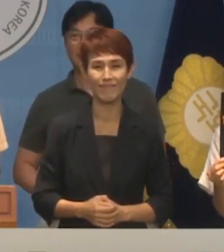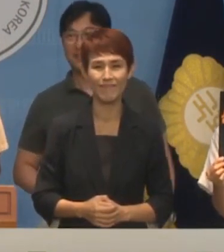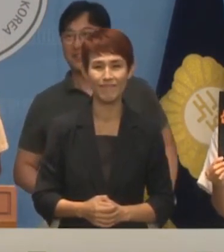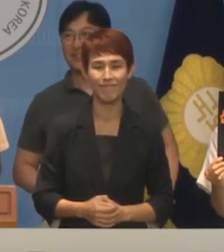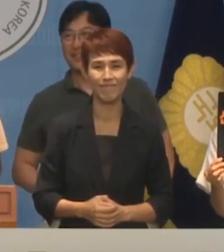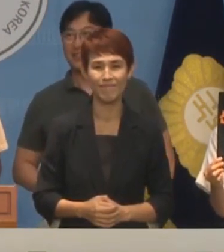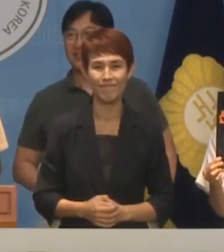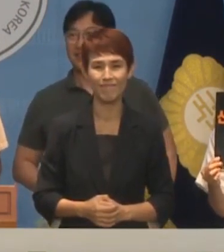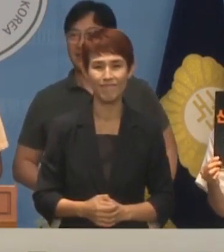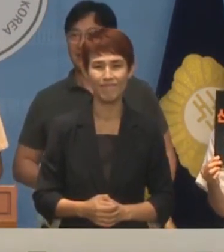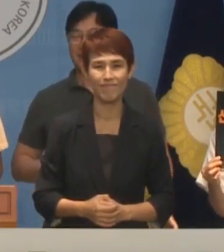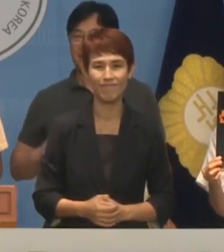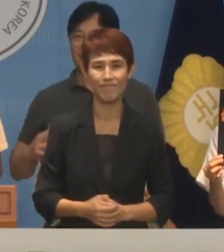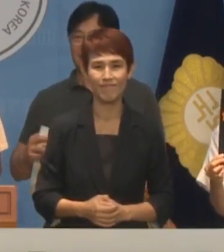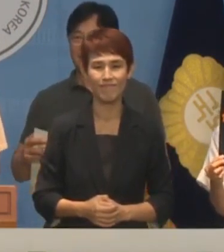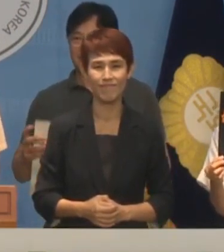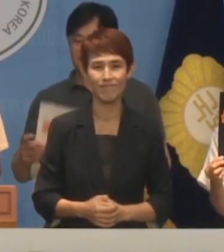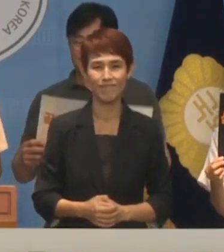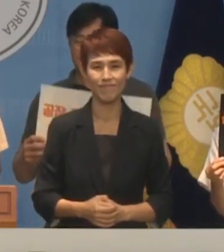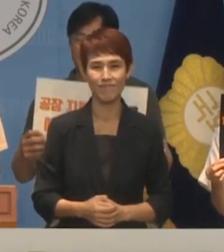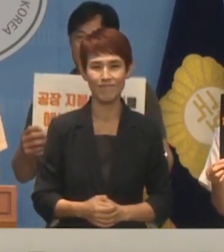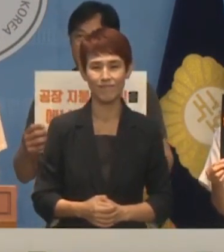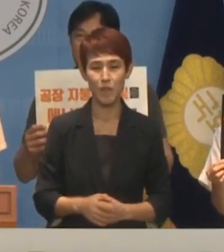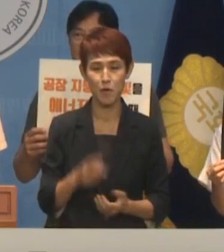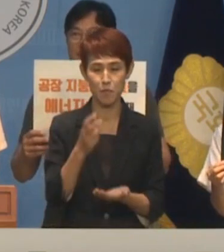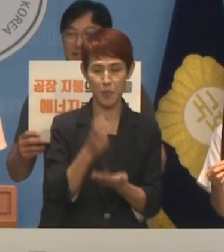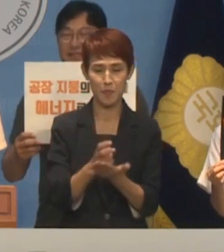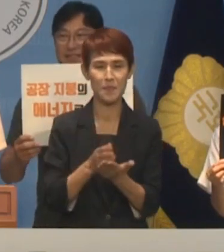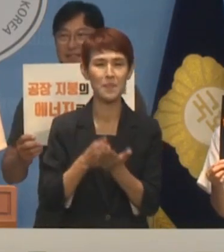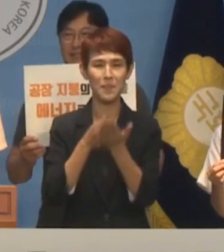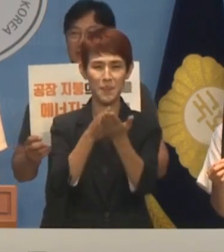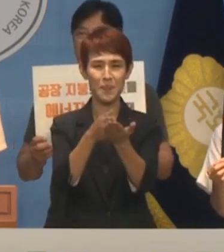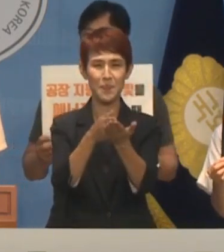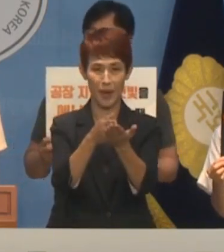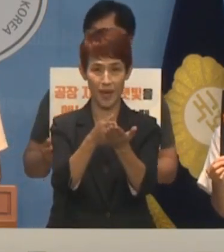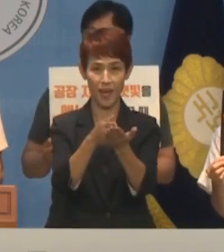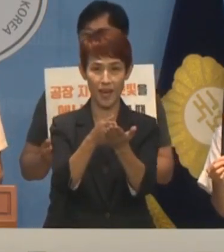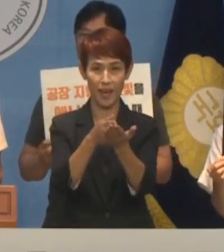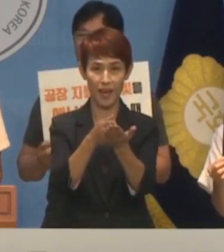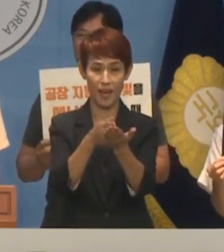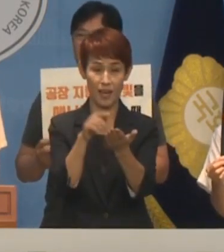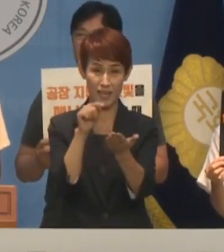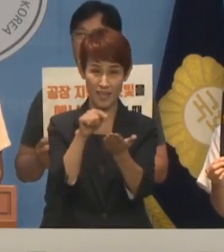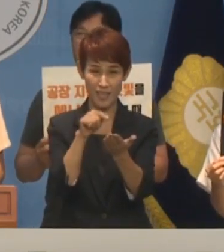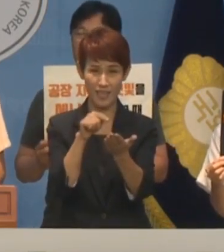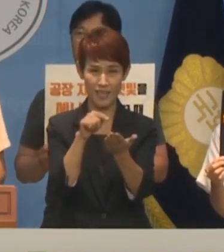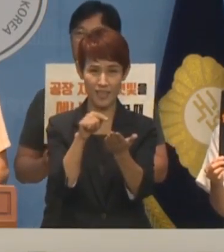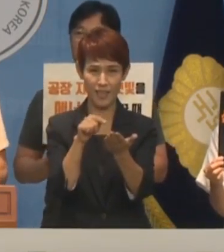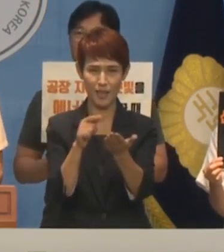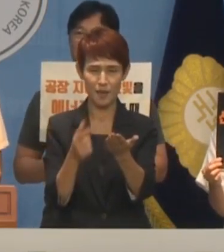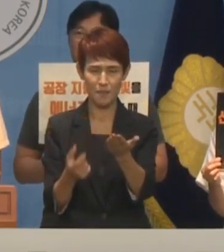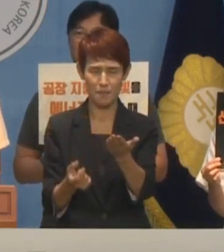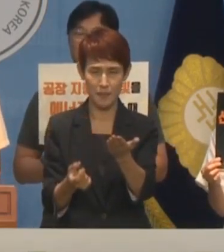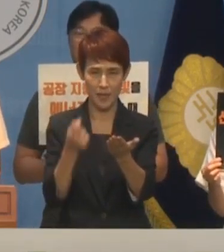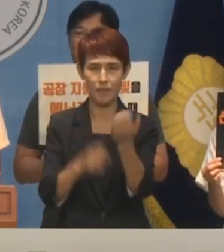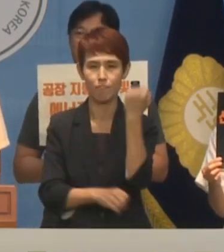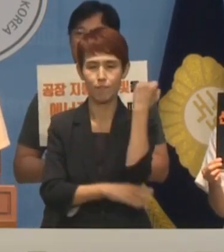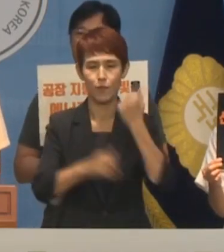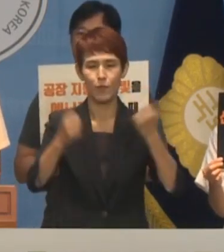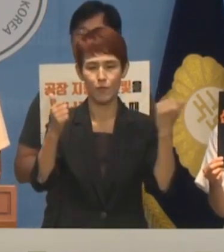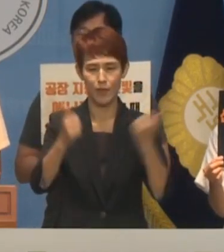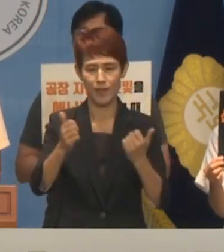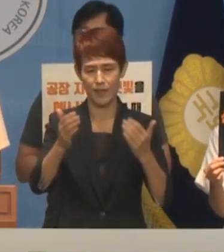네, 정말 오늘 이미 발의는 되었는데 이 법안이 하루빨리 본회의까지